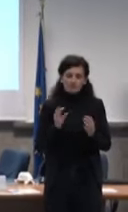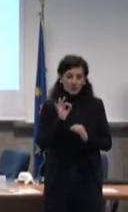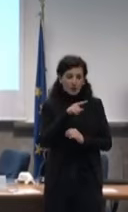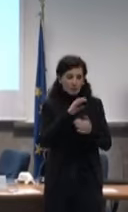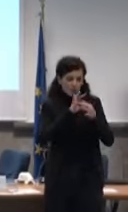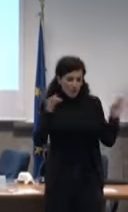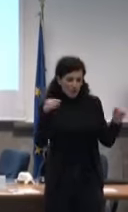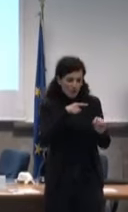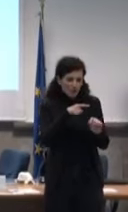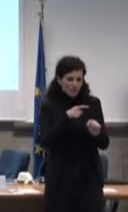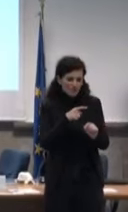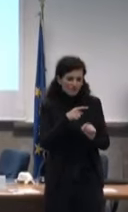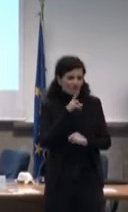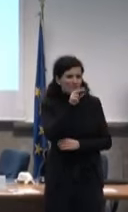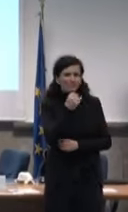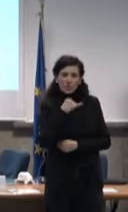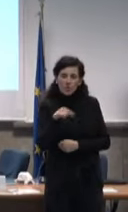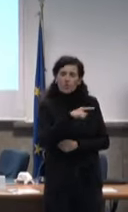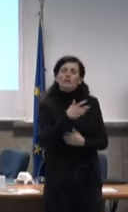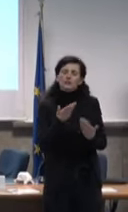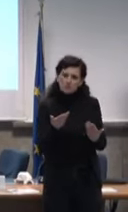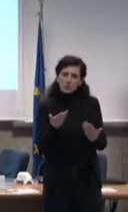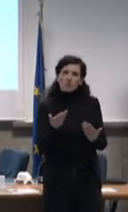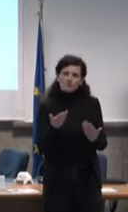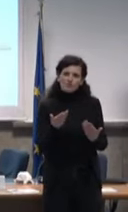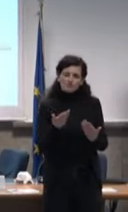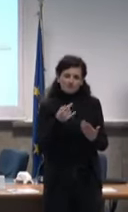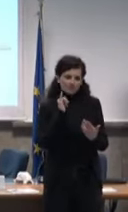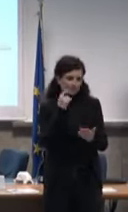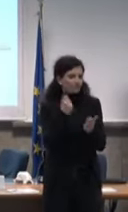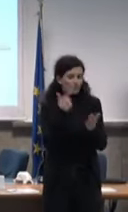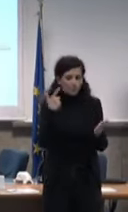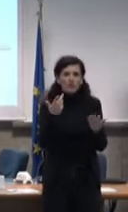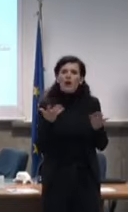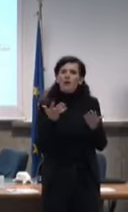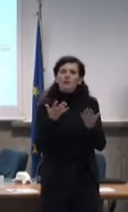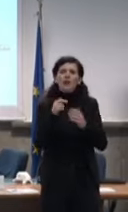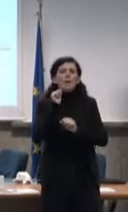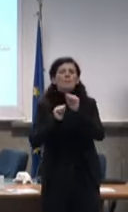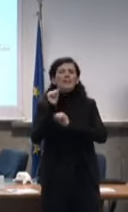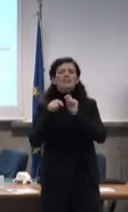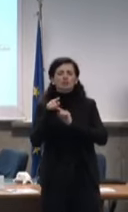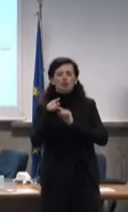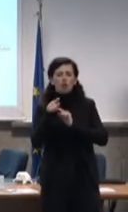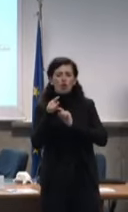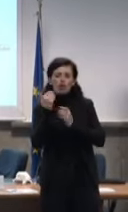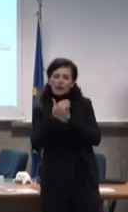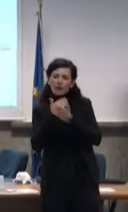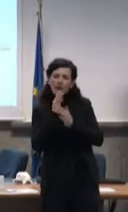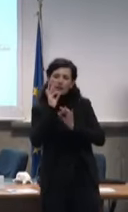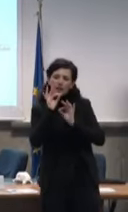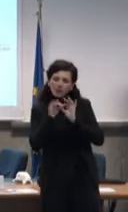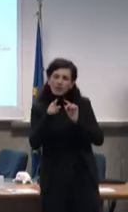il ruolo del garante no e molto importante adottare una speciale attenzione nella prevenzione e controllo il carattere